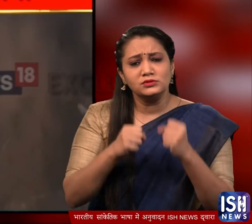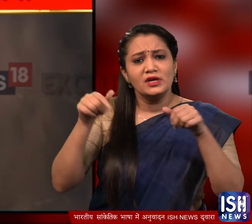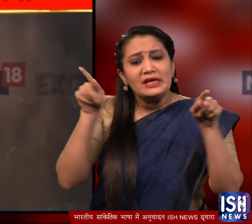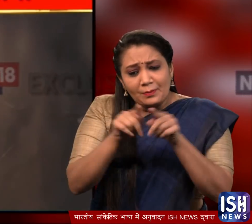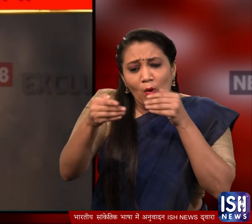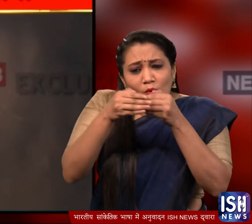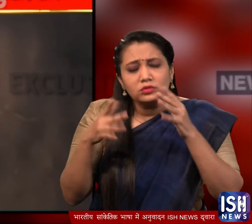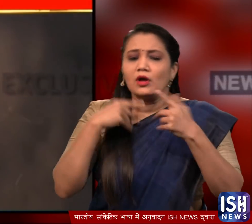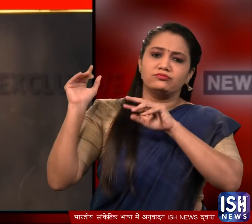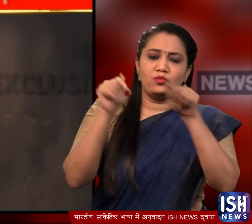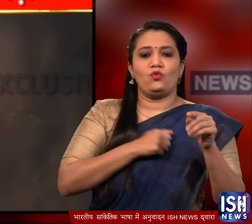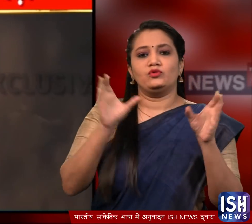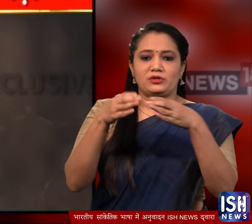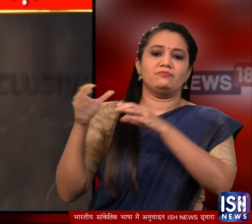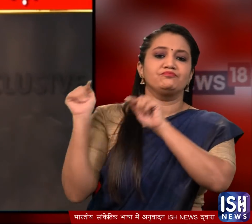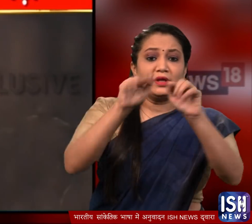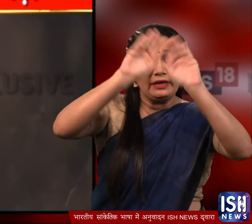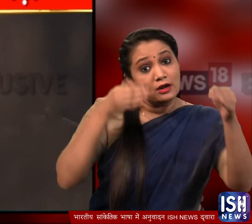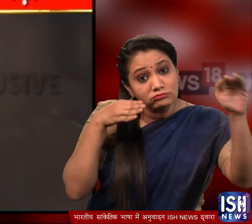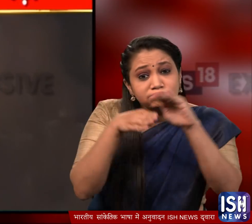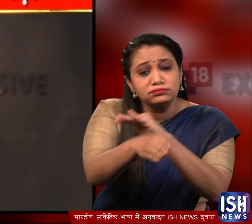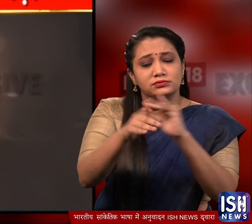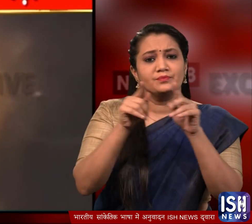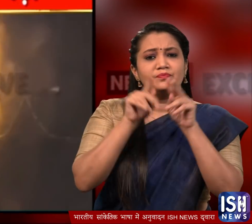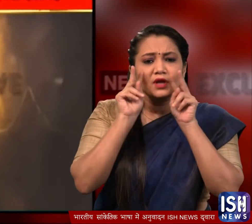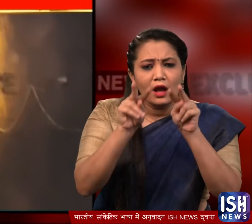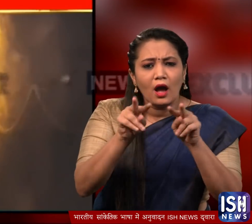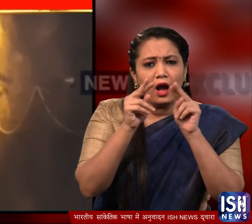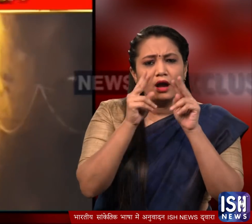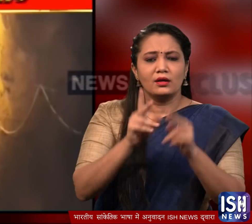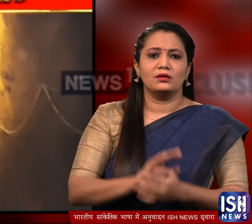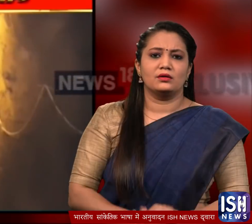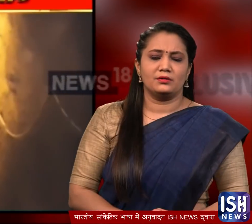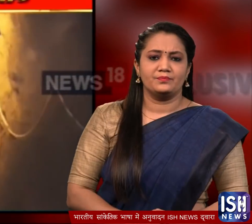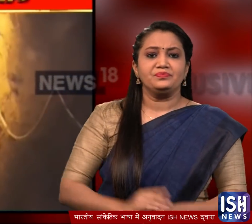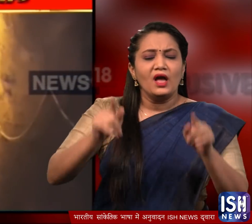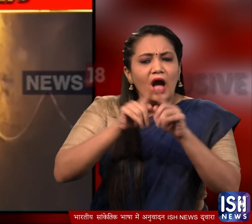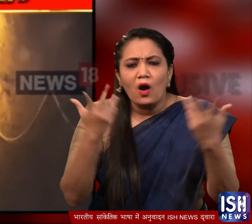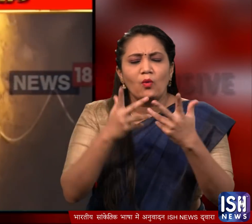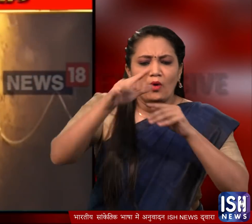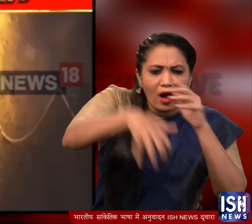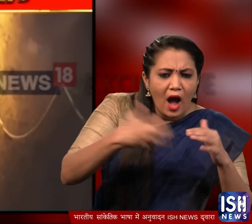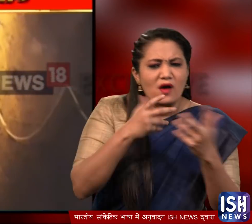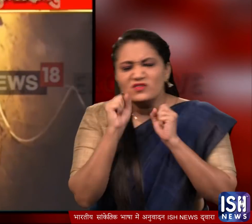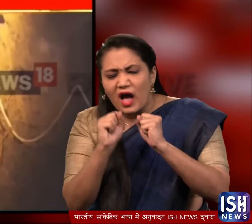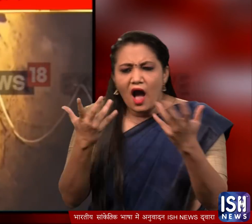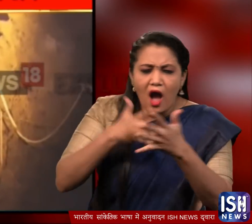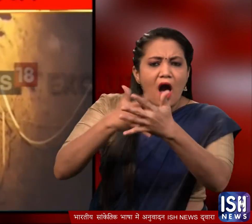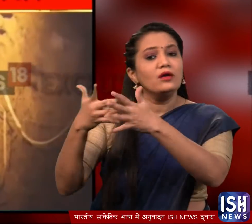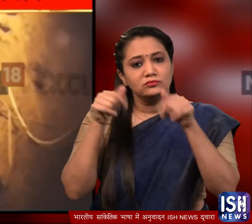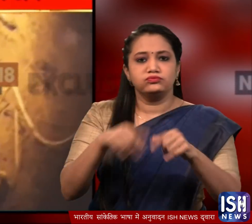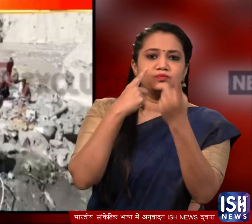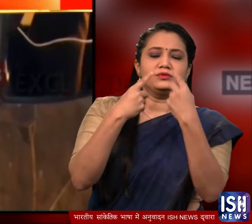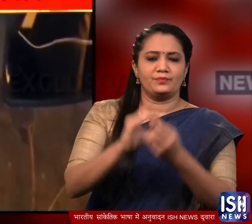बेहद करीब से देखने के लिए न्यूज़ 18 की टीम टनल के अंदर पहुंची और उन परेशानियों को जानने की कोशिश की जिनसे बचाव कर्मी जूझ रहे